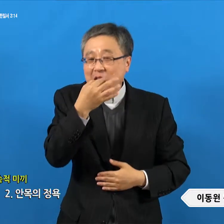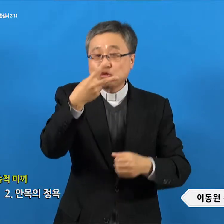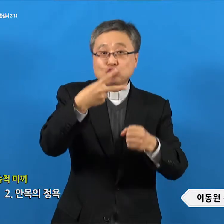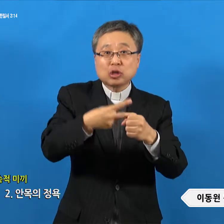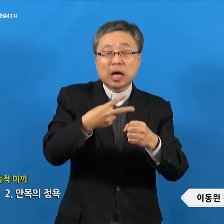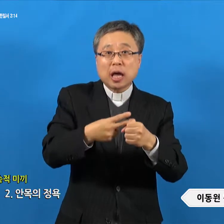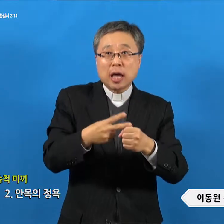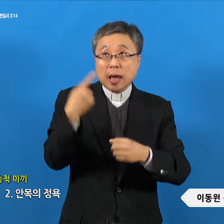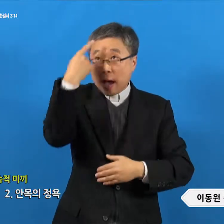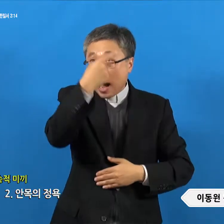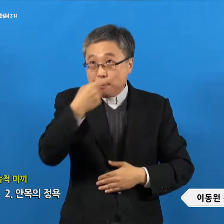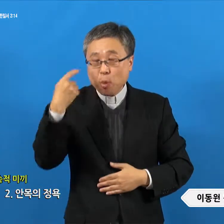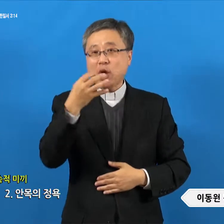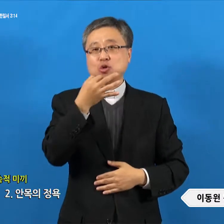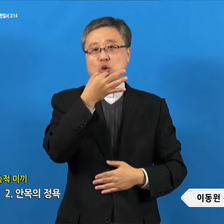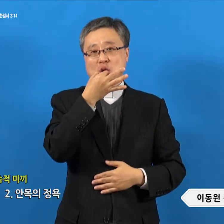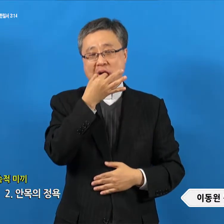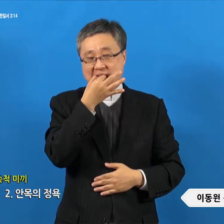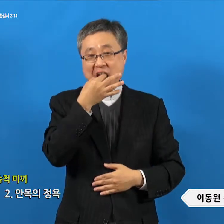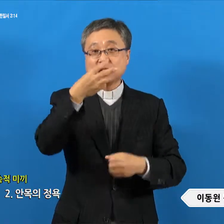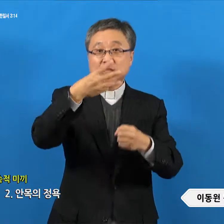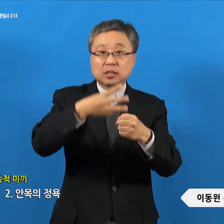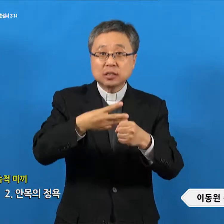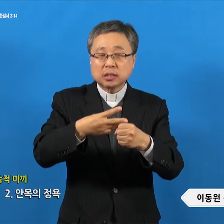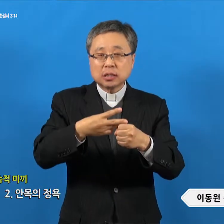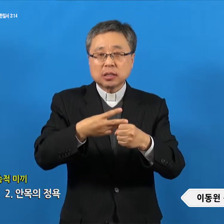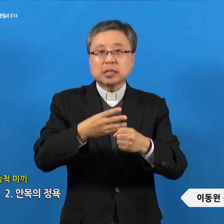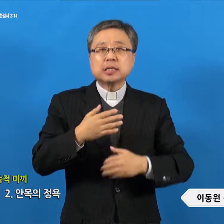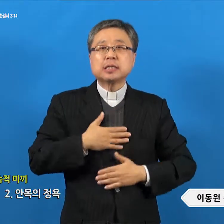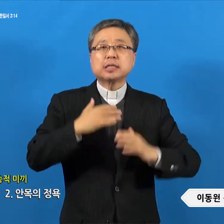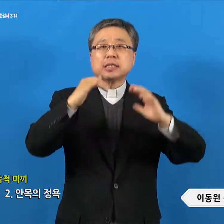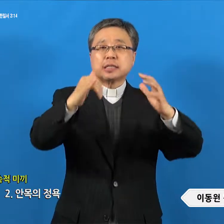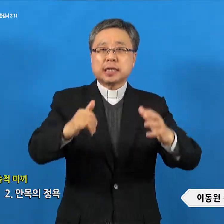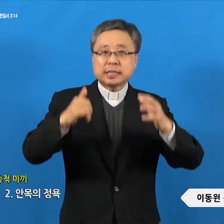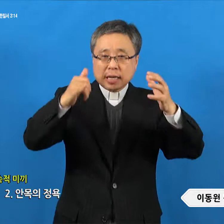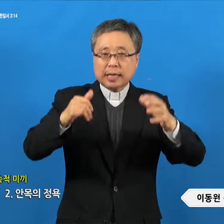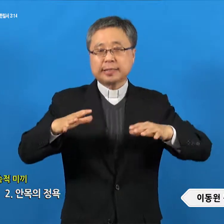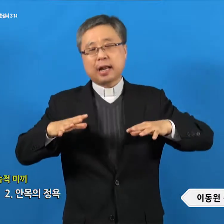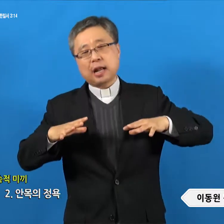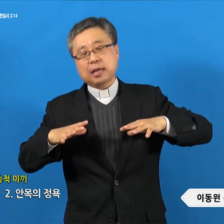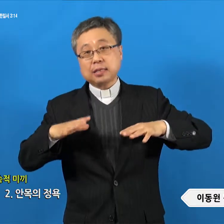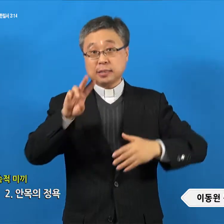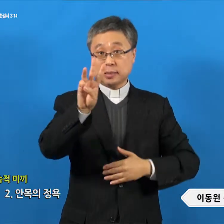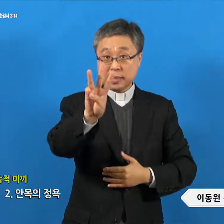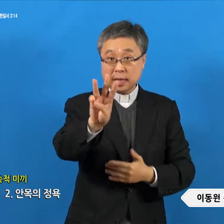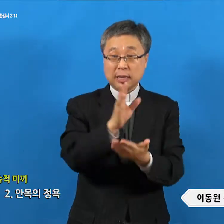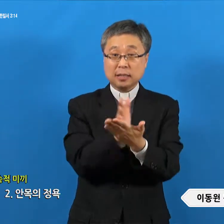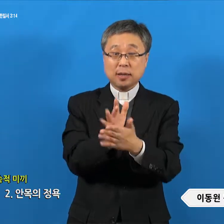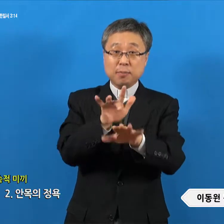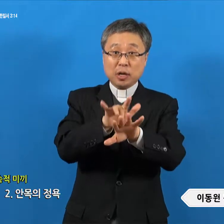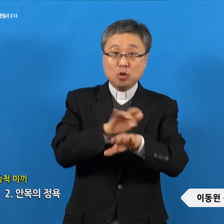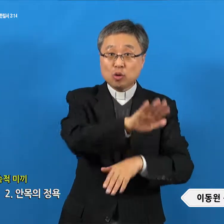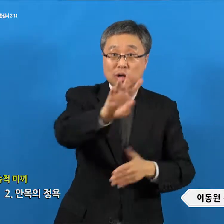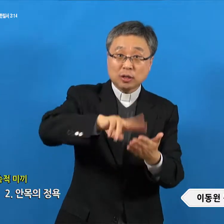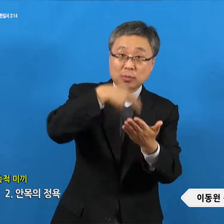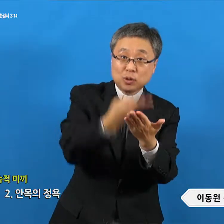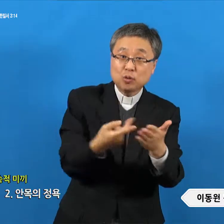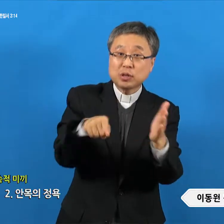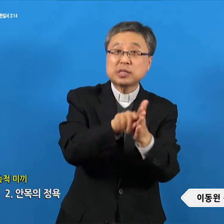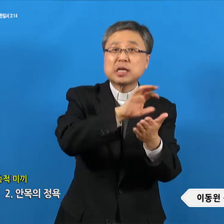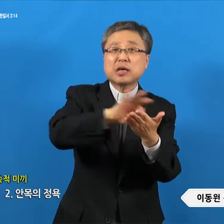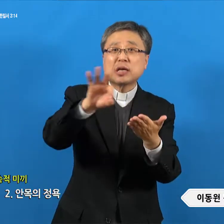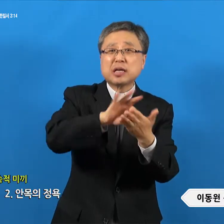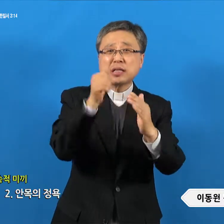그랬어요? 안목의 정욕과, 세 번째, 이생의 자랑이라. 이 세 가지는 사탄이 우리를 넘어뜨리기 위해